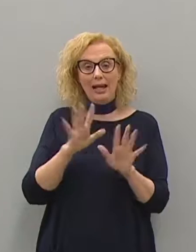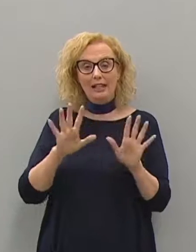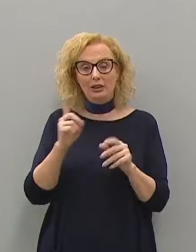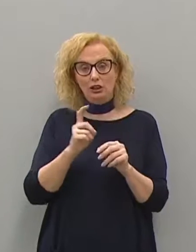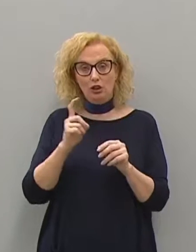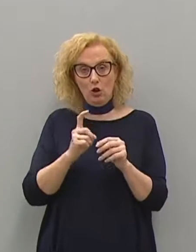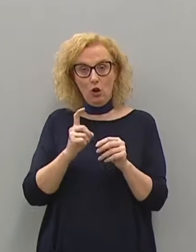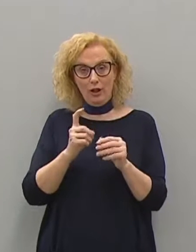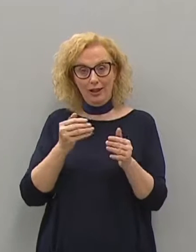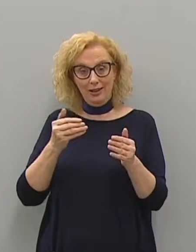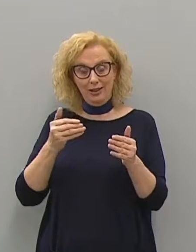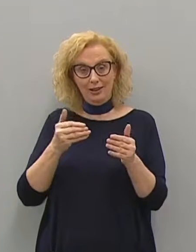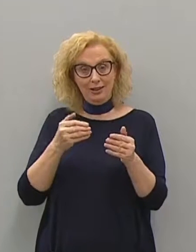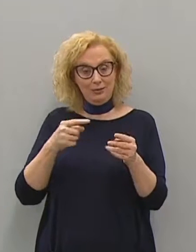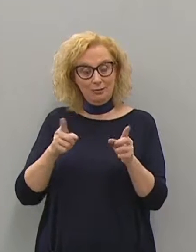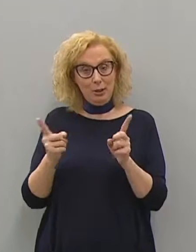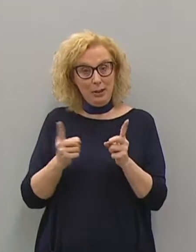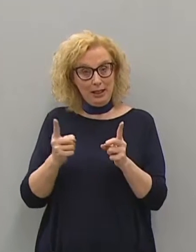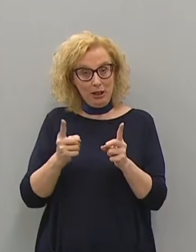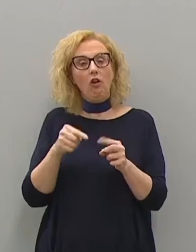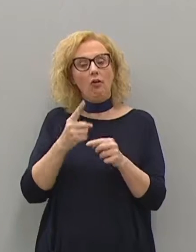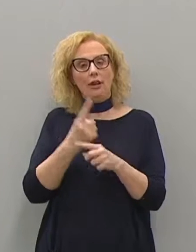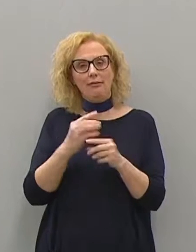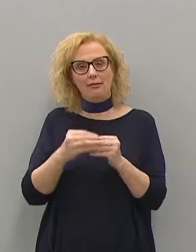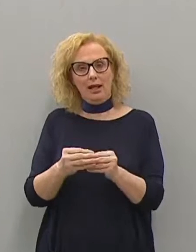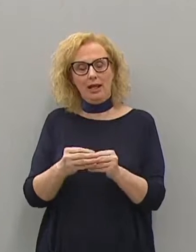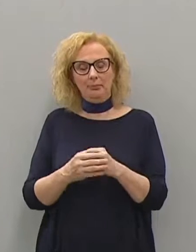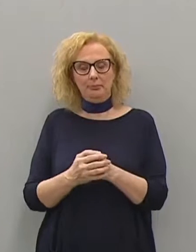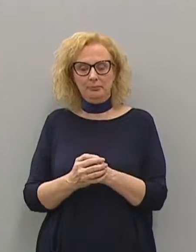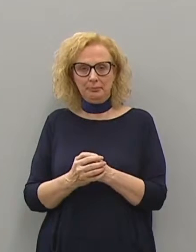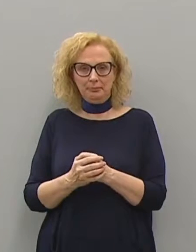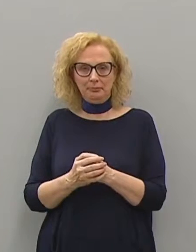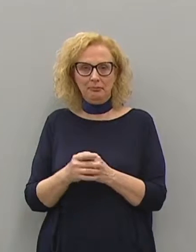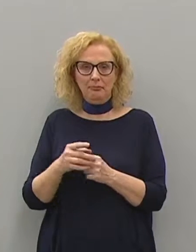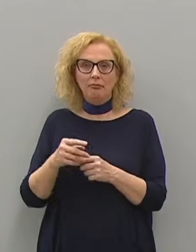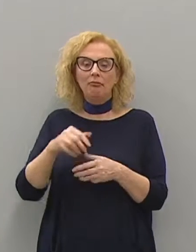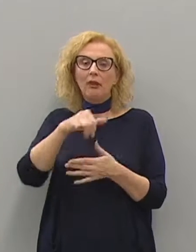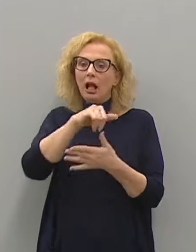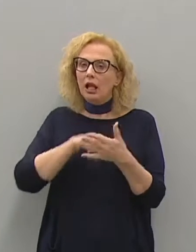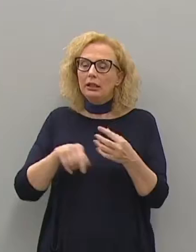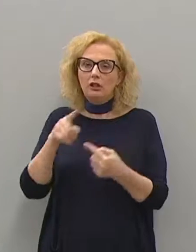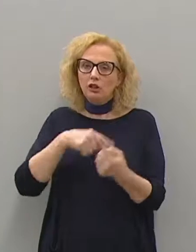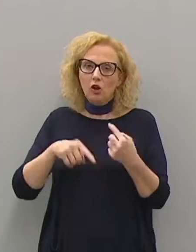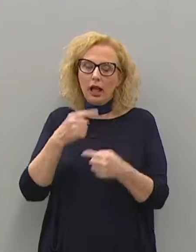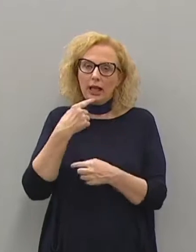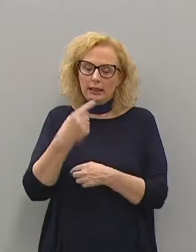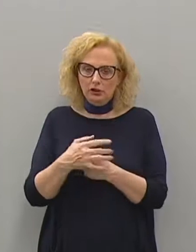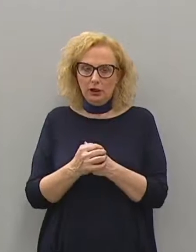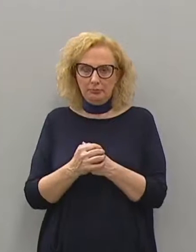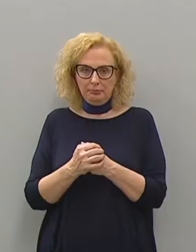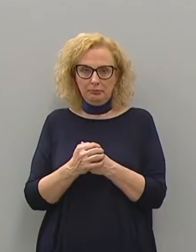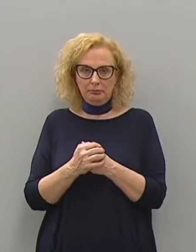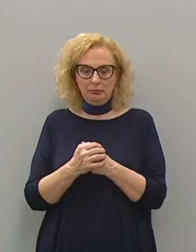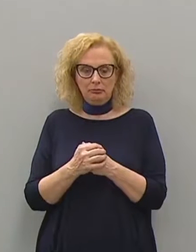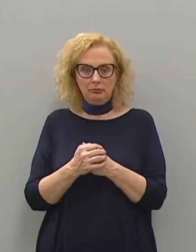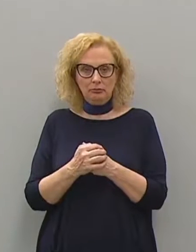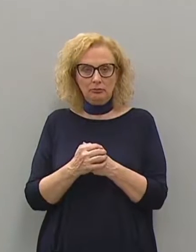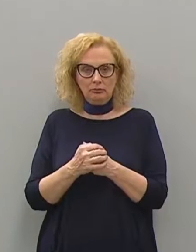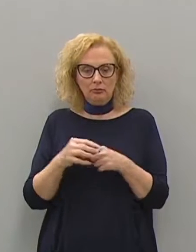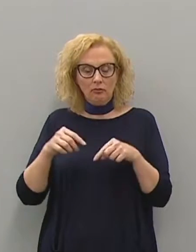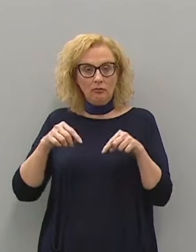sostanzialmente dogana questo dicendo che una conseguenza importante di questa circolare è quella di non rendere più